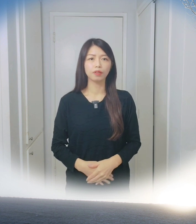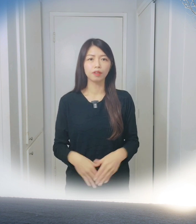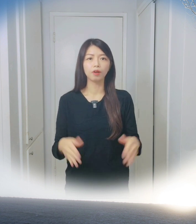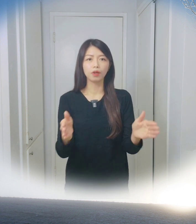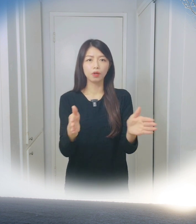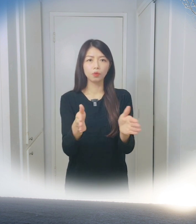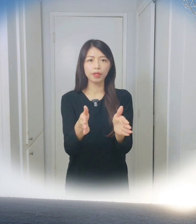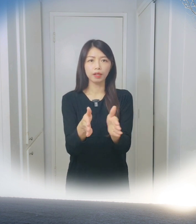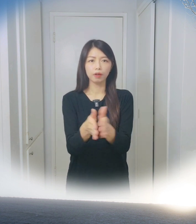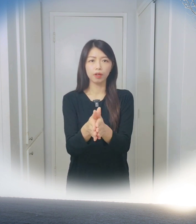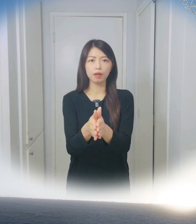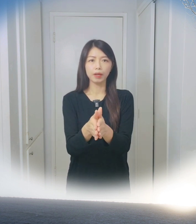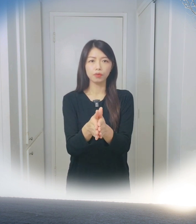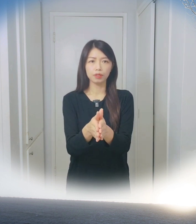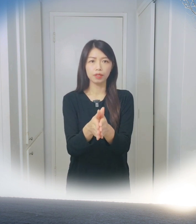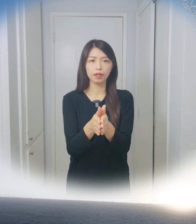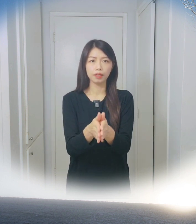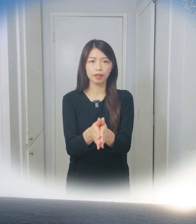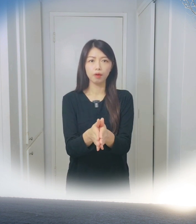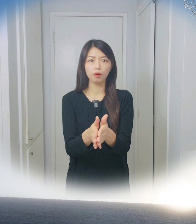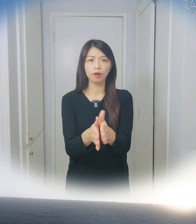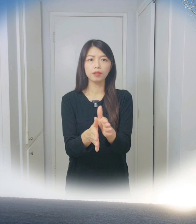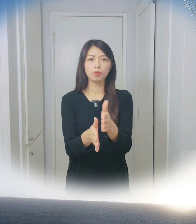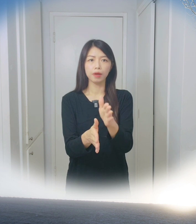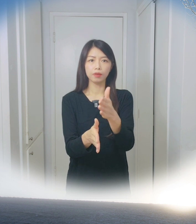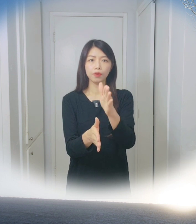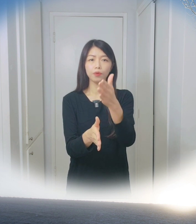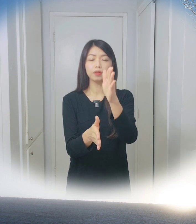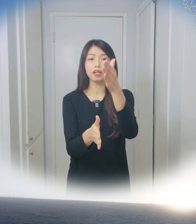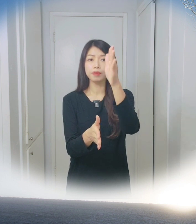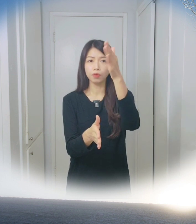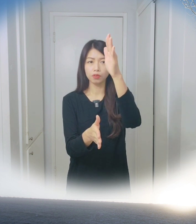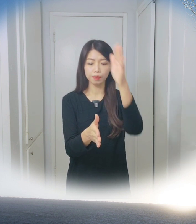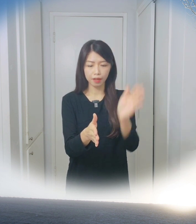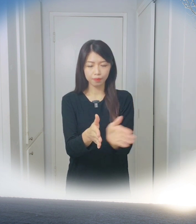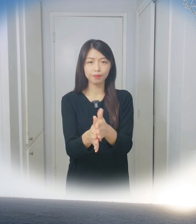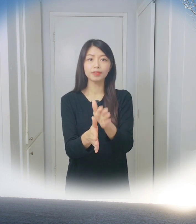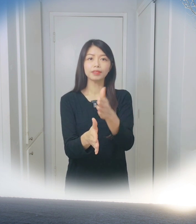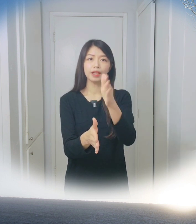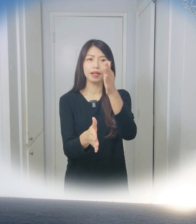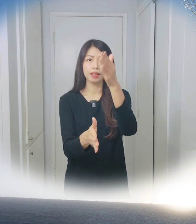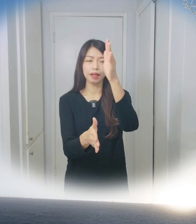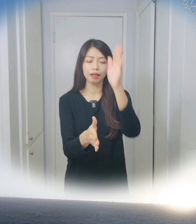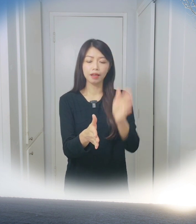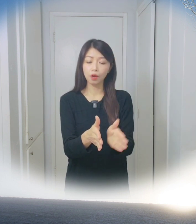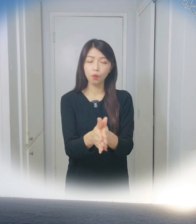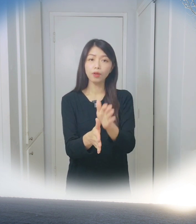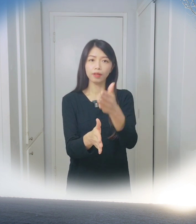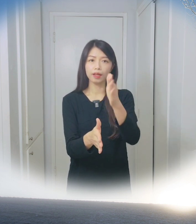뜻의 수어는요. 손바닥을 이렇게 마주친 이 상태에서 한 손만 위로 흔들면서 올려주시면 돼요.